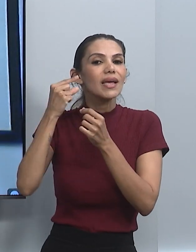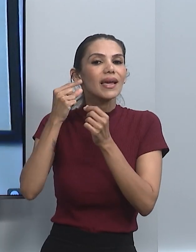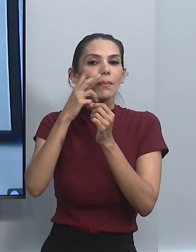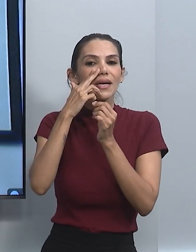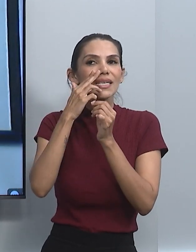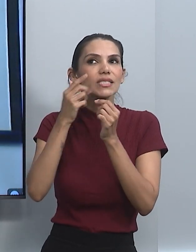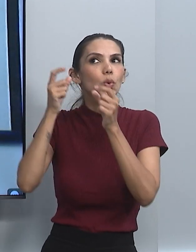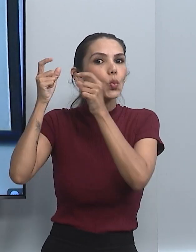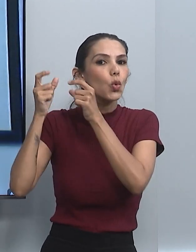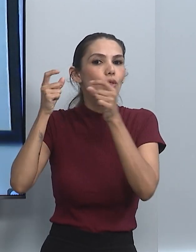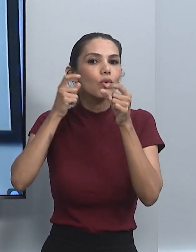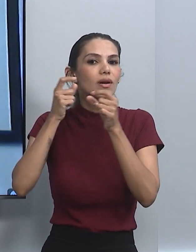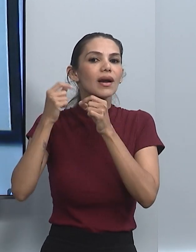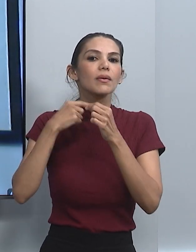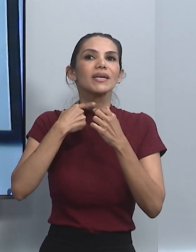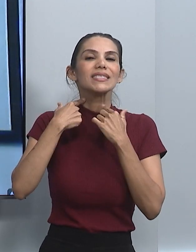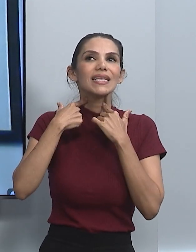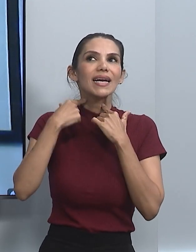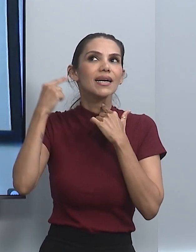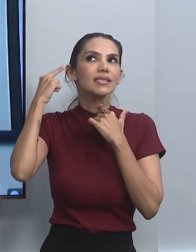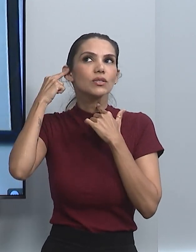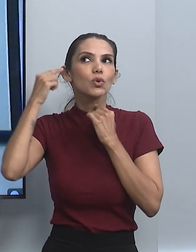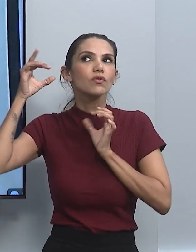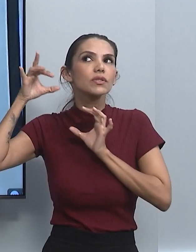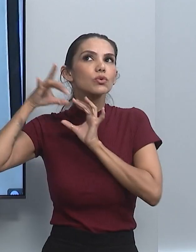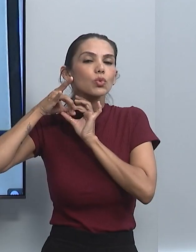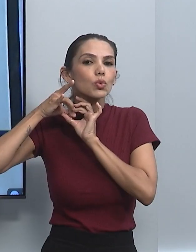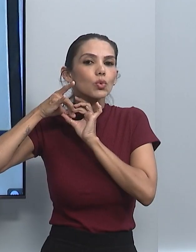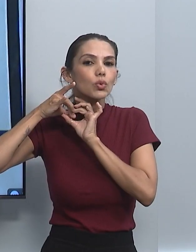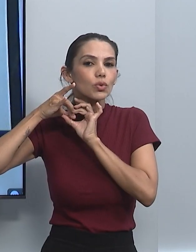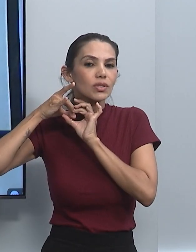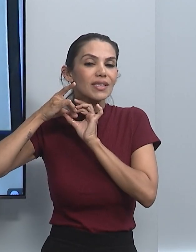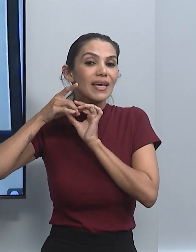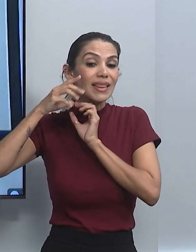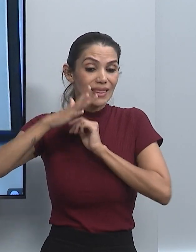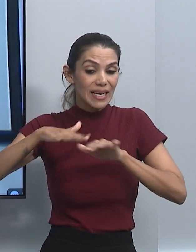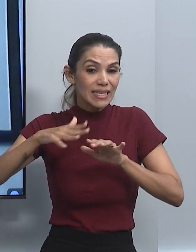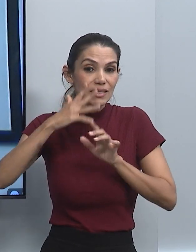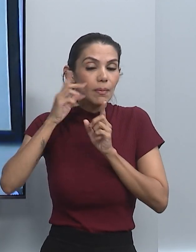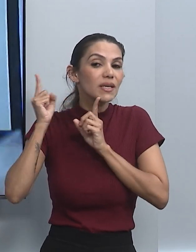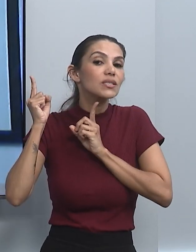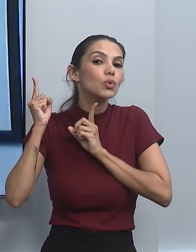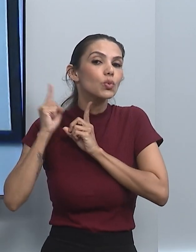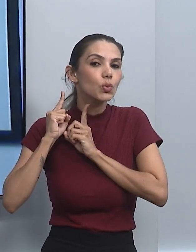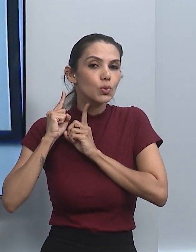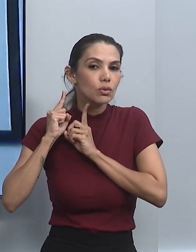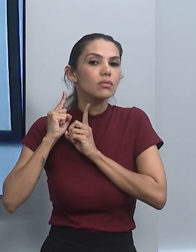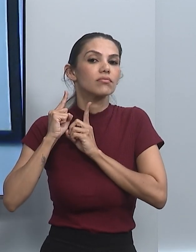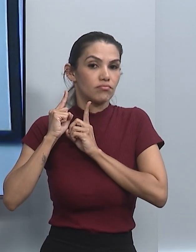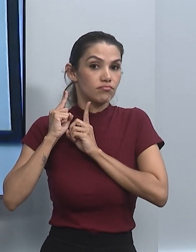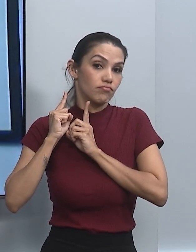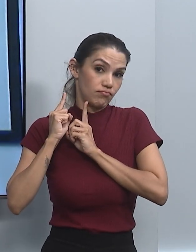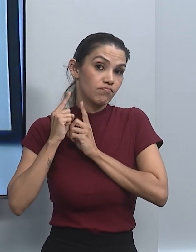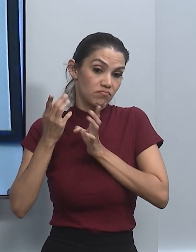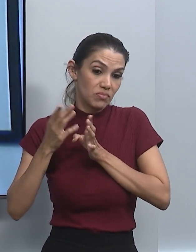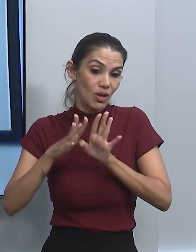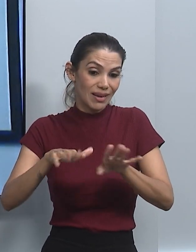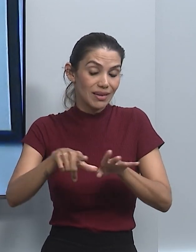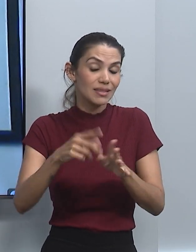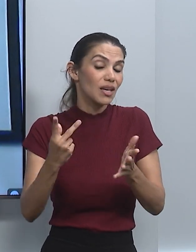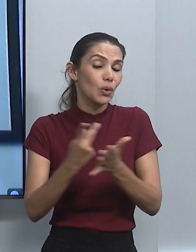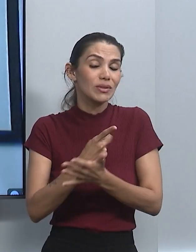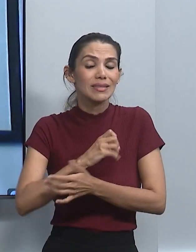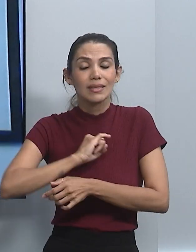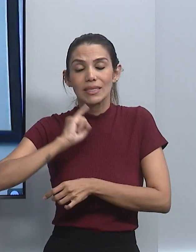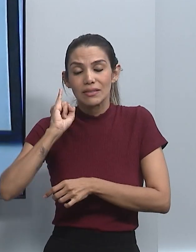que iguala as pressões na criança, ela é mais curta. Então, a criança tem muita inflamação